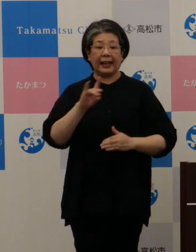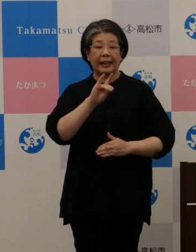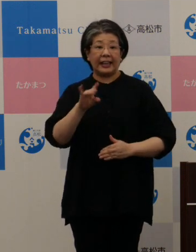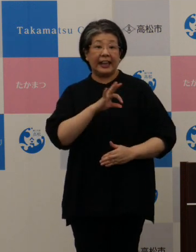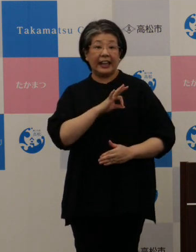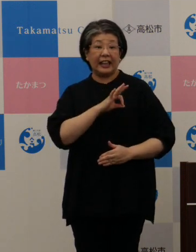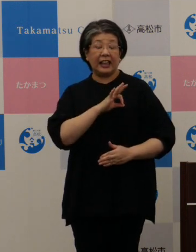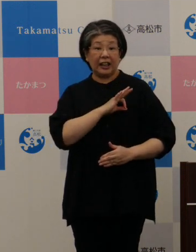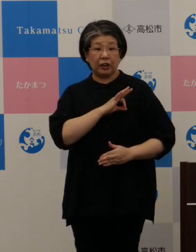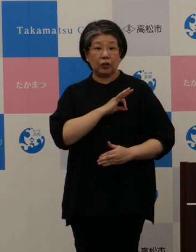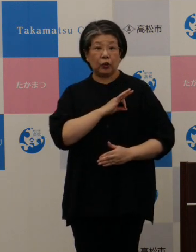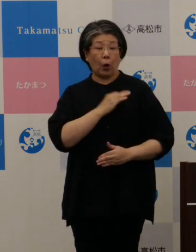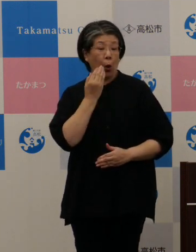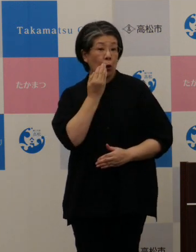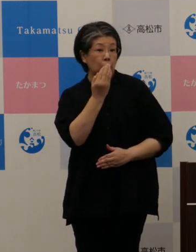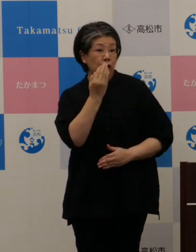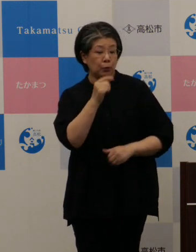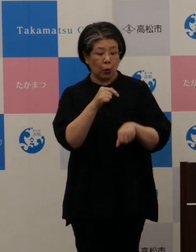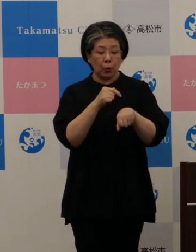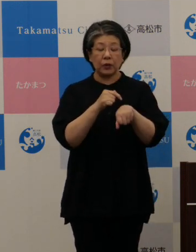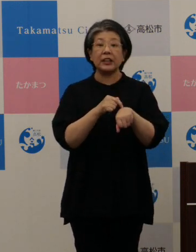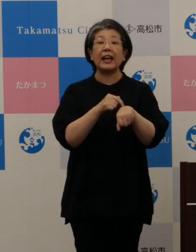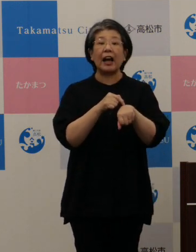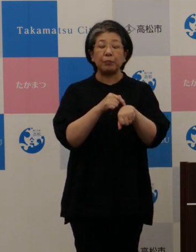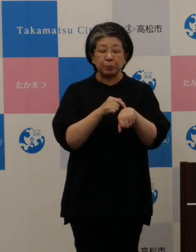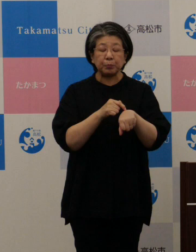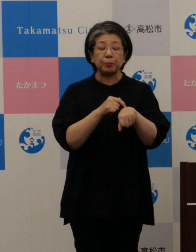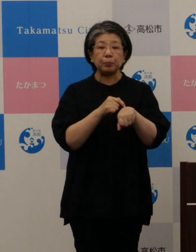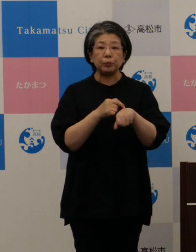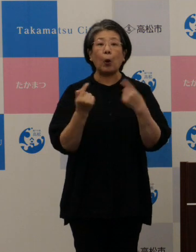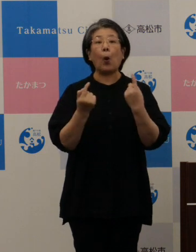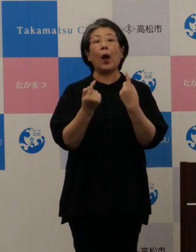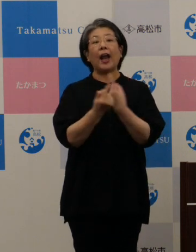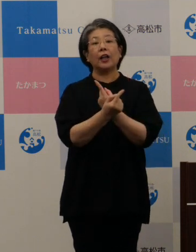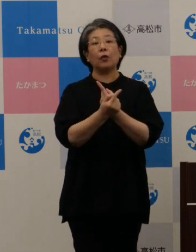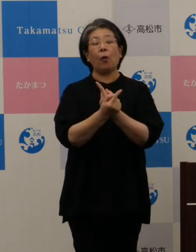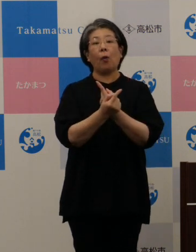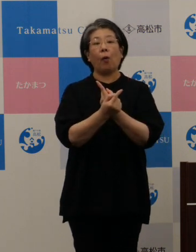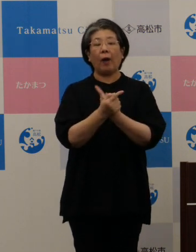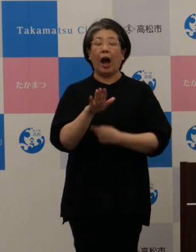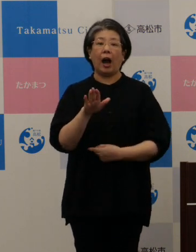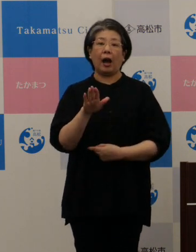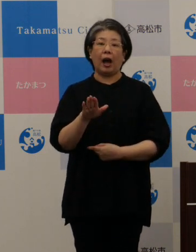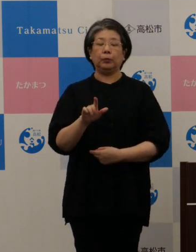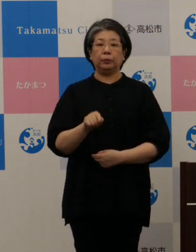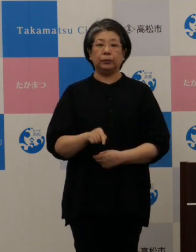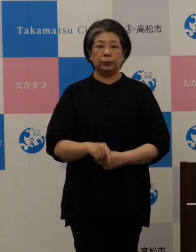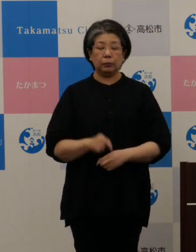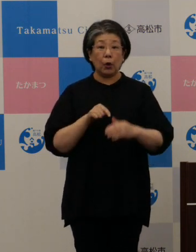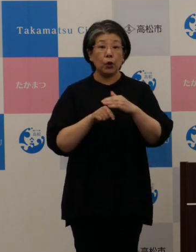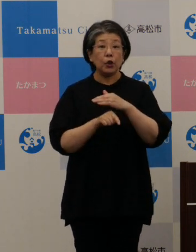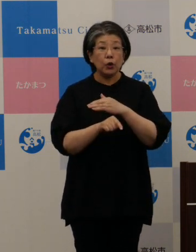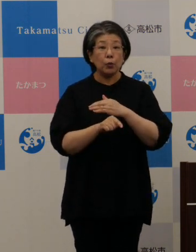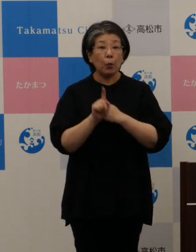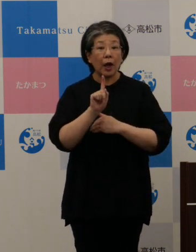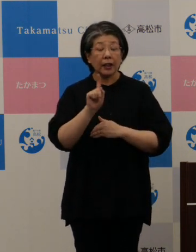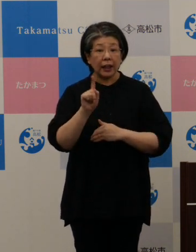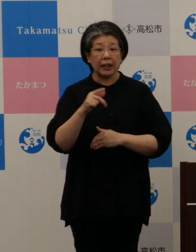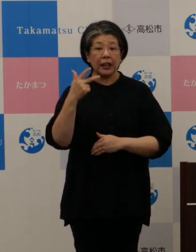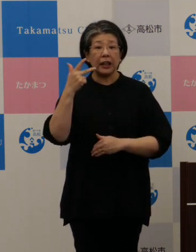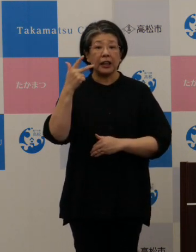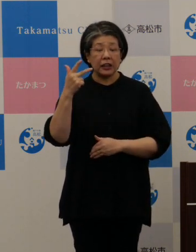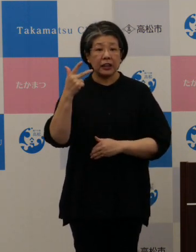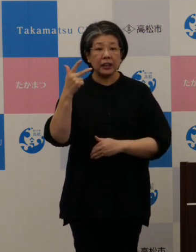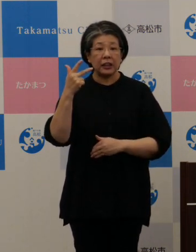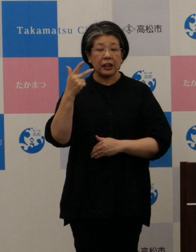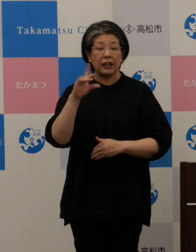時間の変更が、実施されることが決まりました。で理由の一つに、まあ、市側の議会